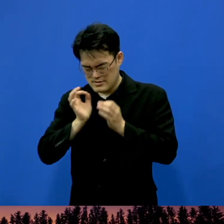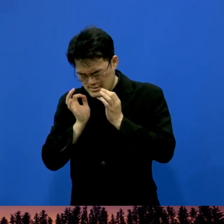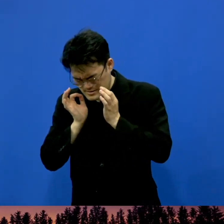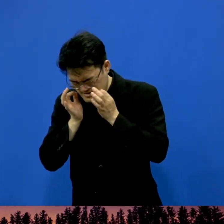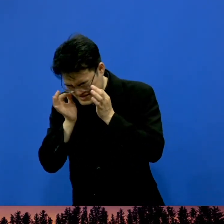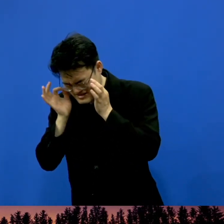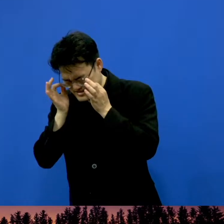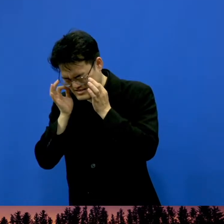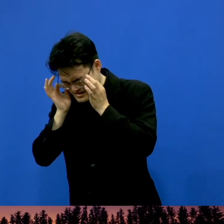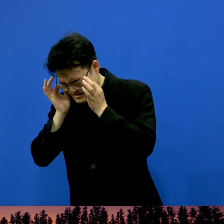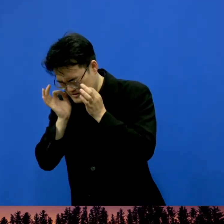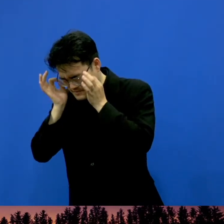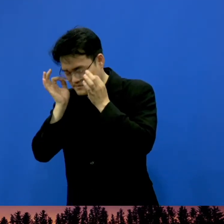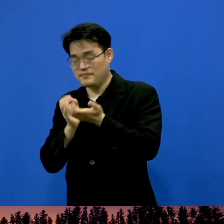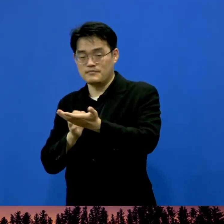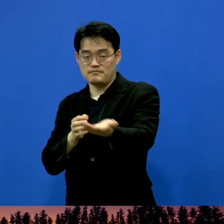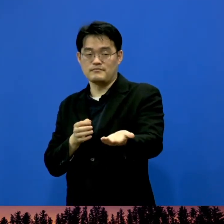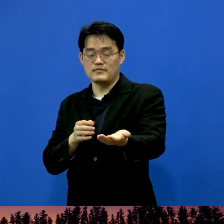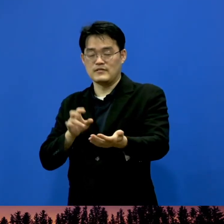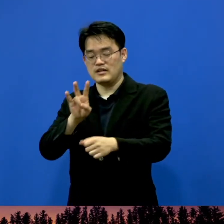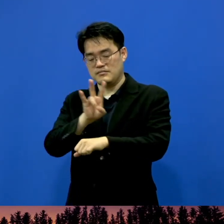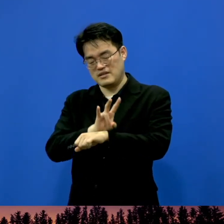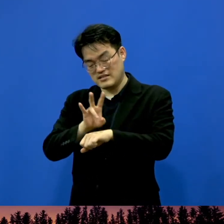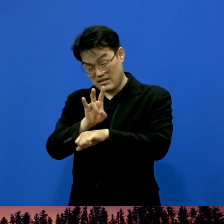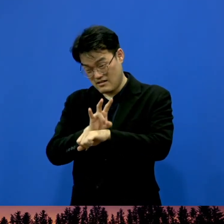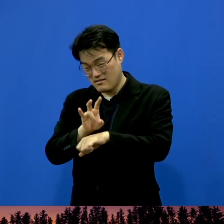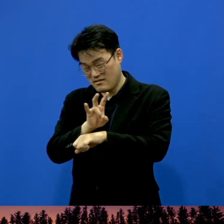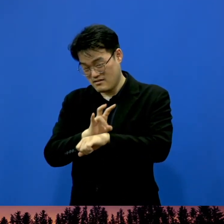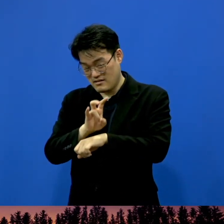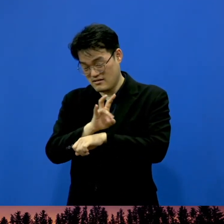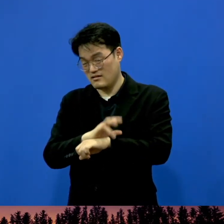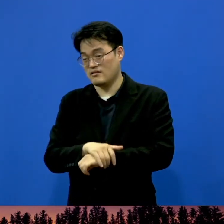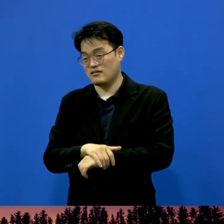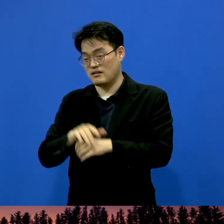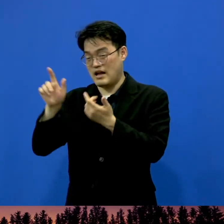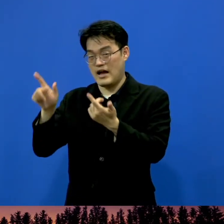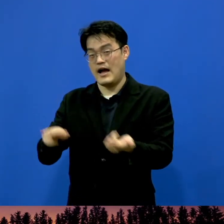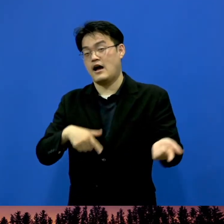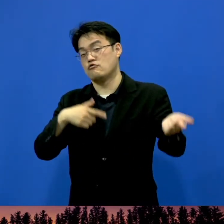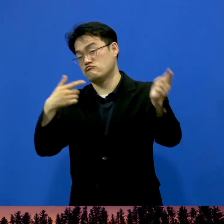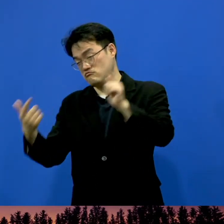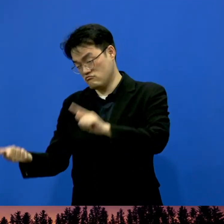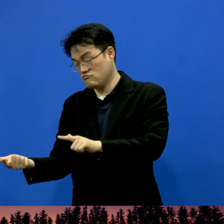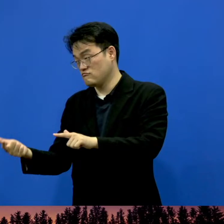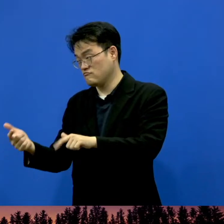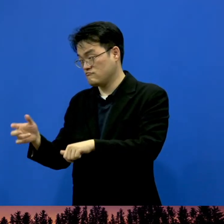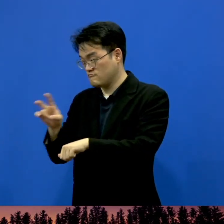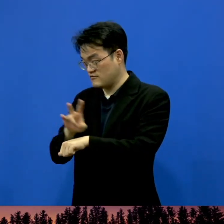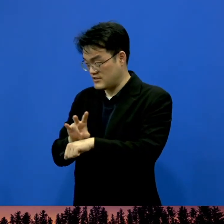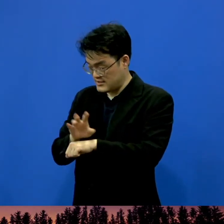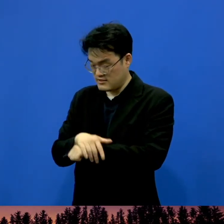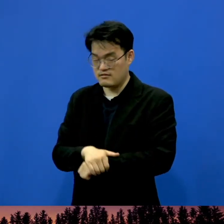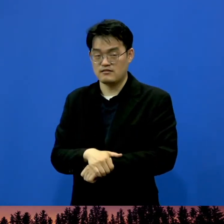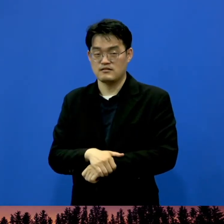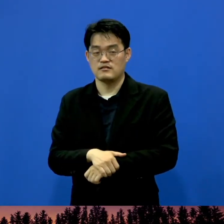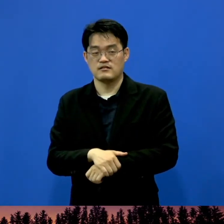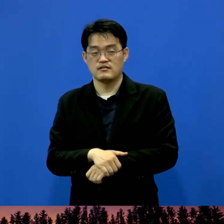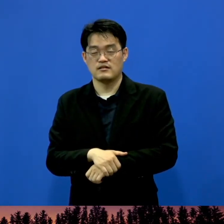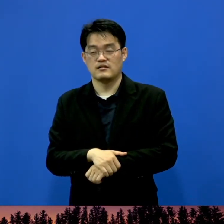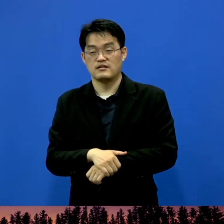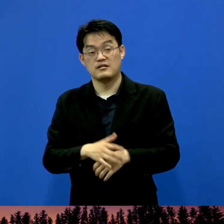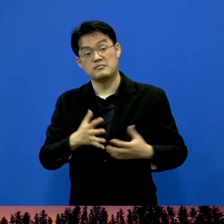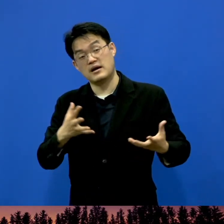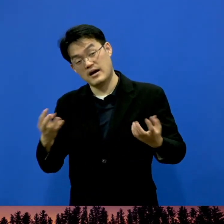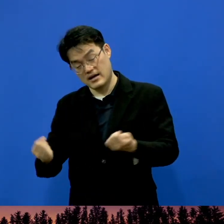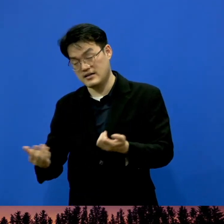최선을 다하는 여러분 24시간 짧은 시간이 아니에요. 하루도 엄청난 시간이에요. 하루에도 어마어마한 일이 벌어질